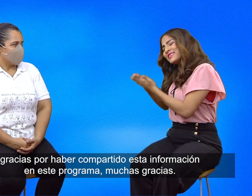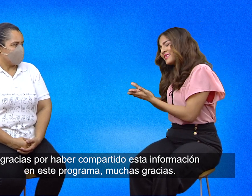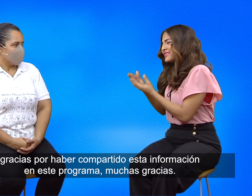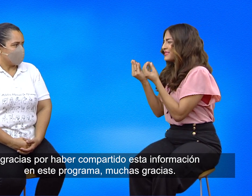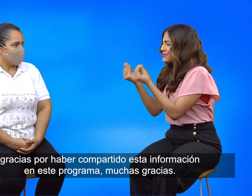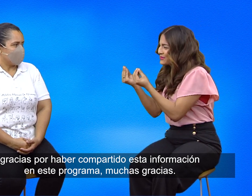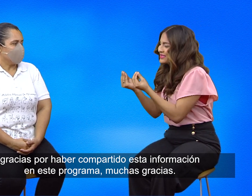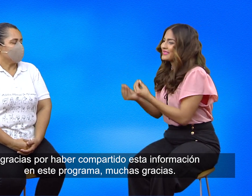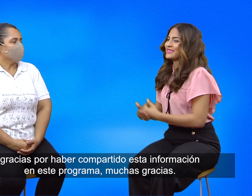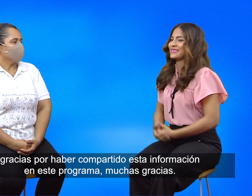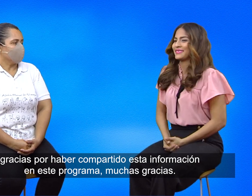Muchas gracias.